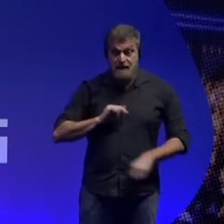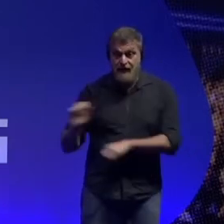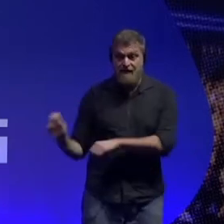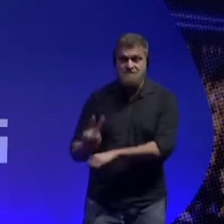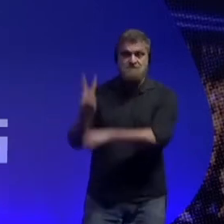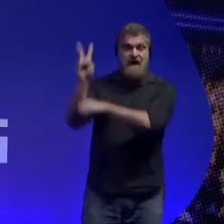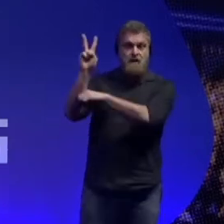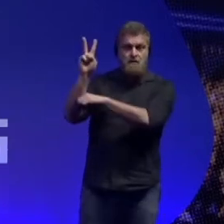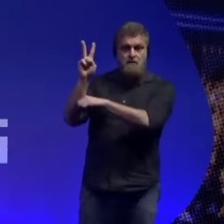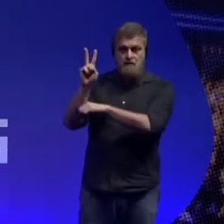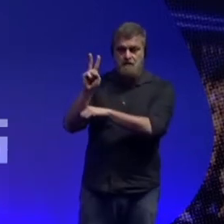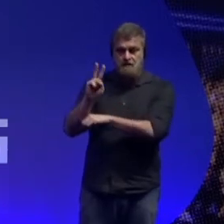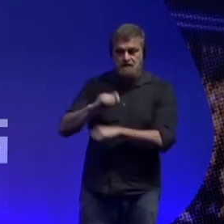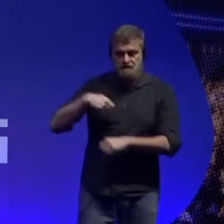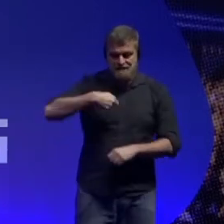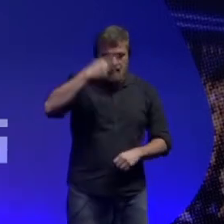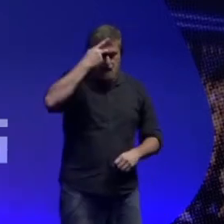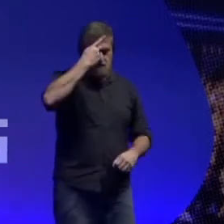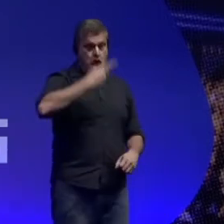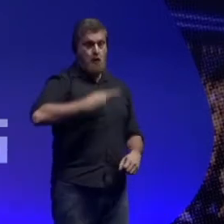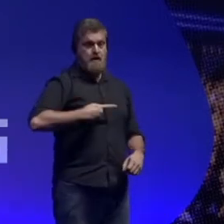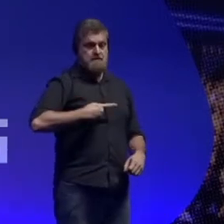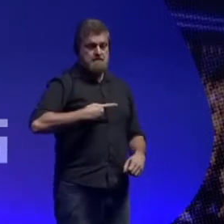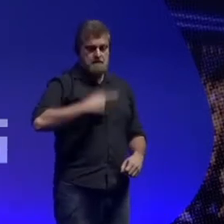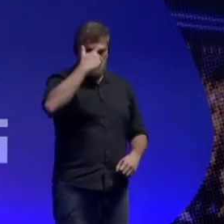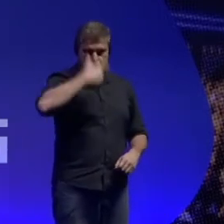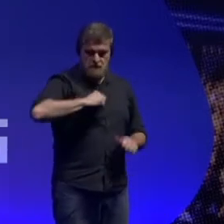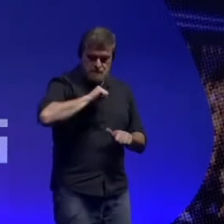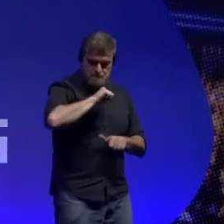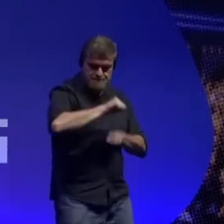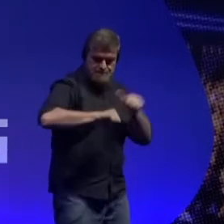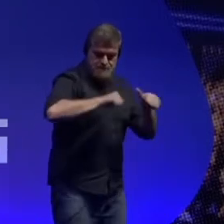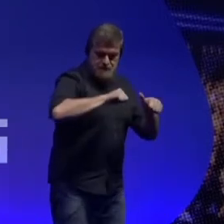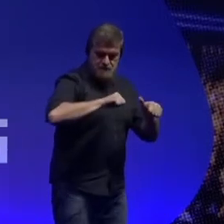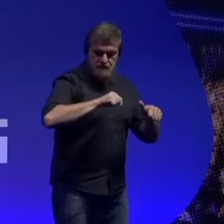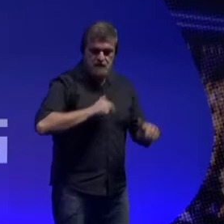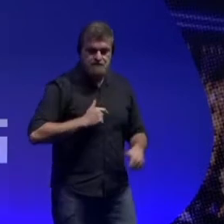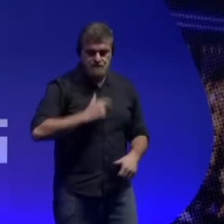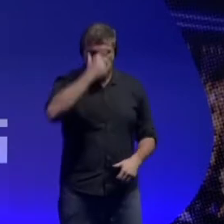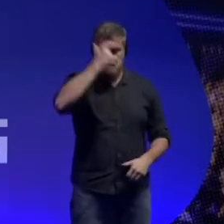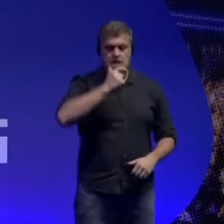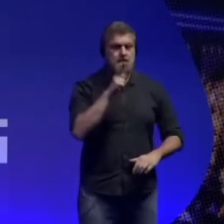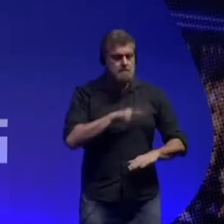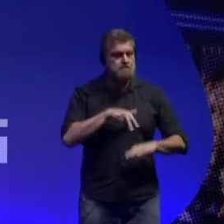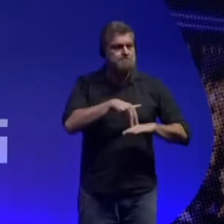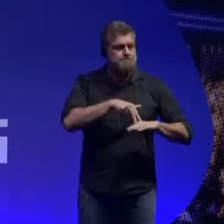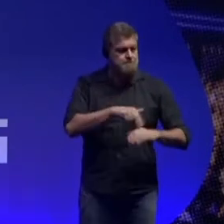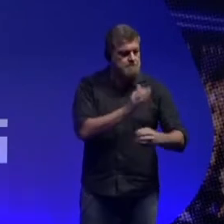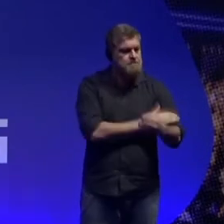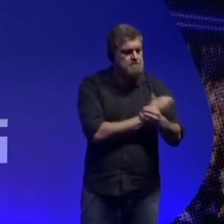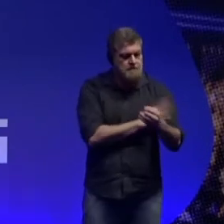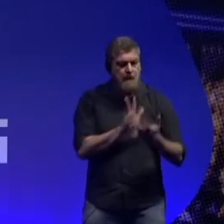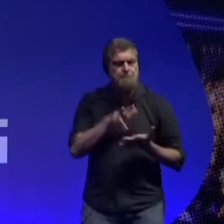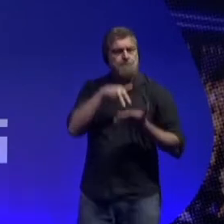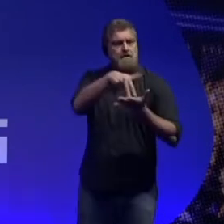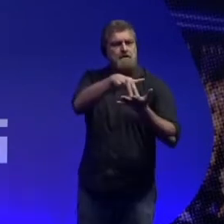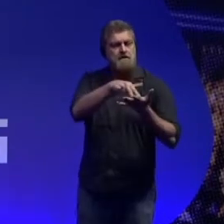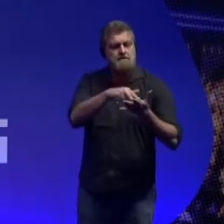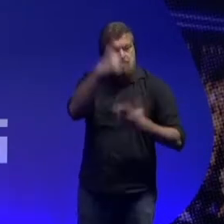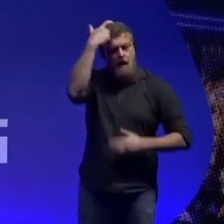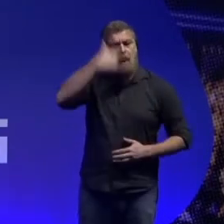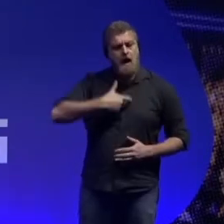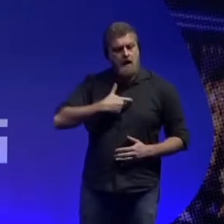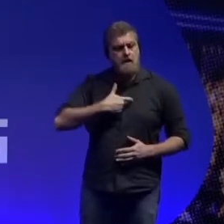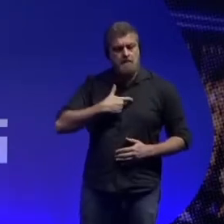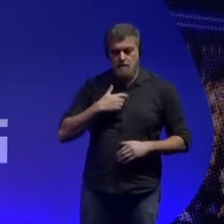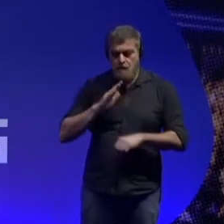gente pega esse egoísmo e transforma ele em se colocar em primeiro lugar, em fazer o que é mais importante para a sua carreira, o